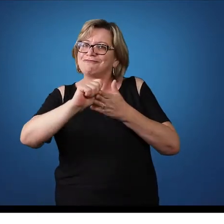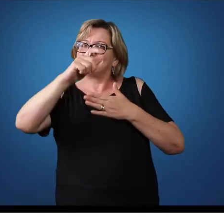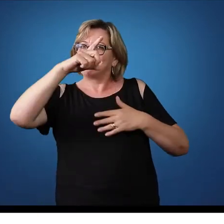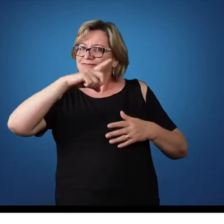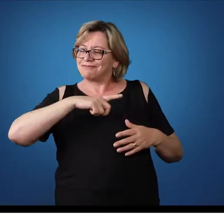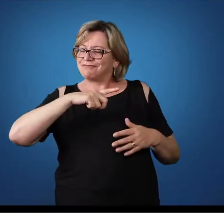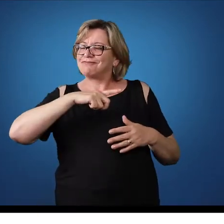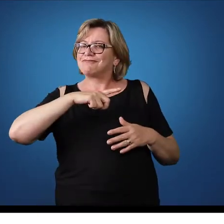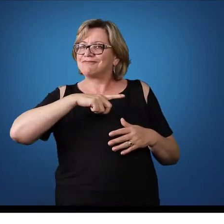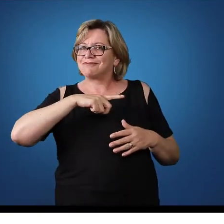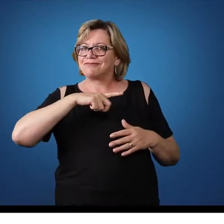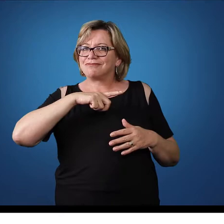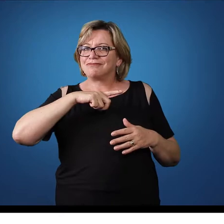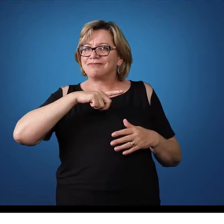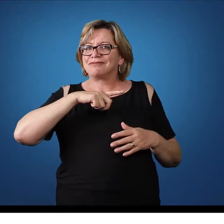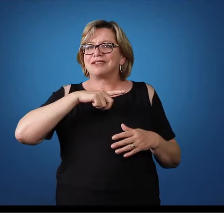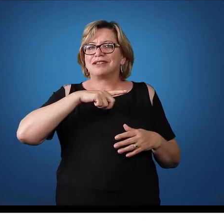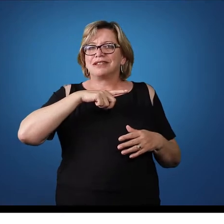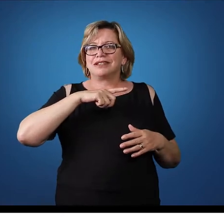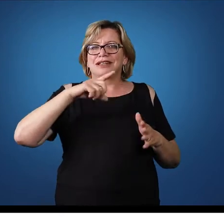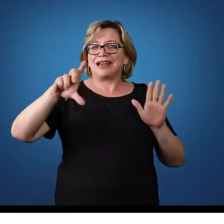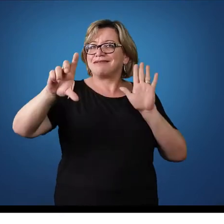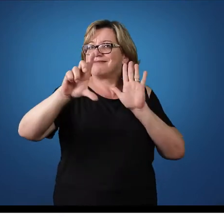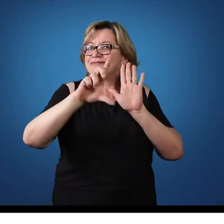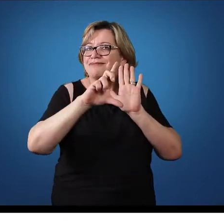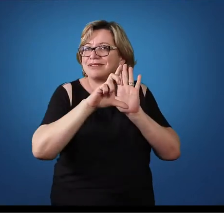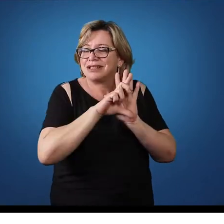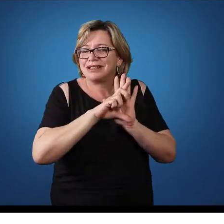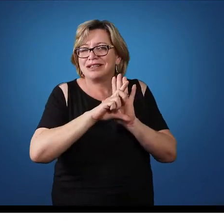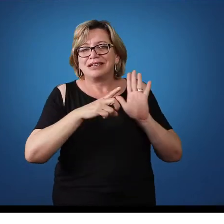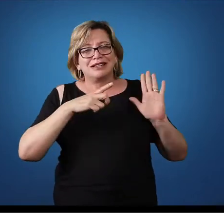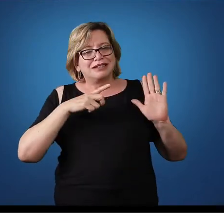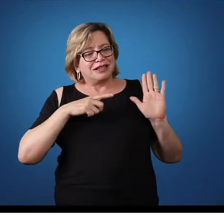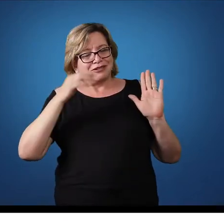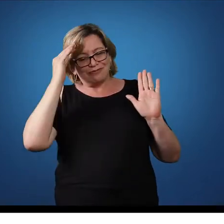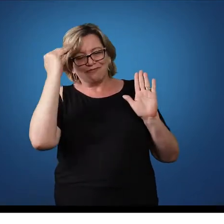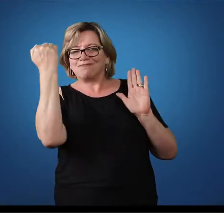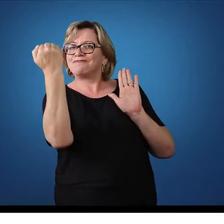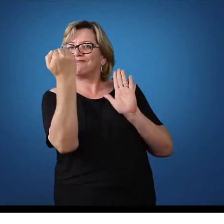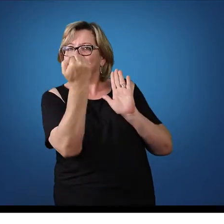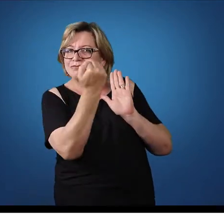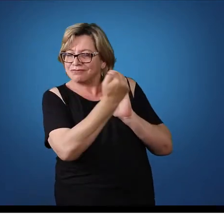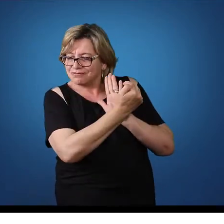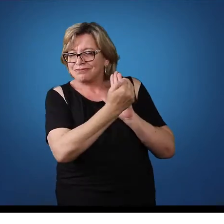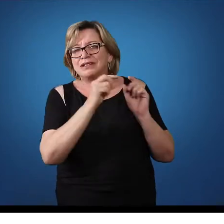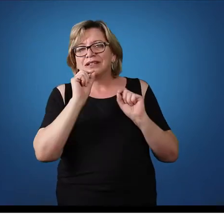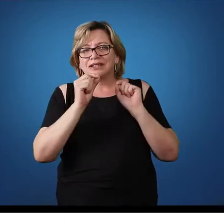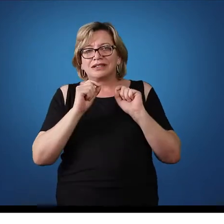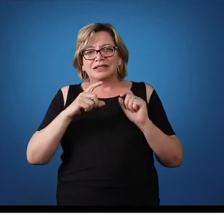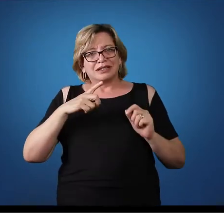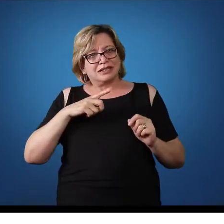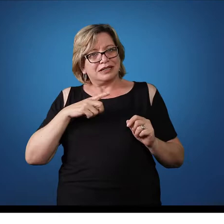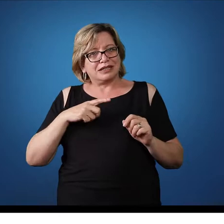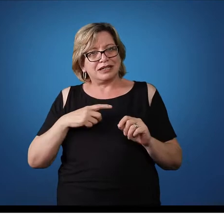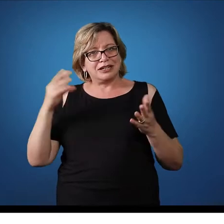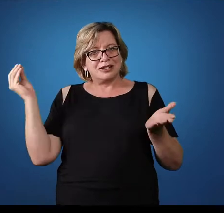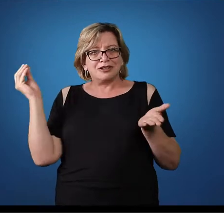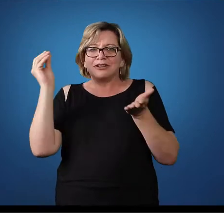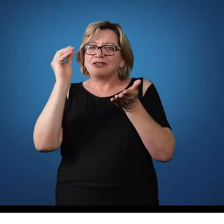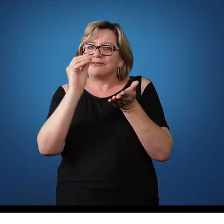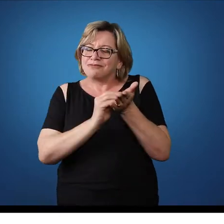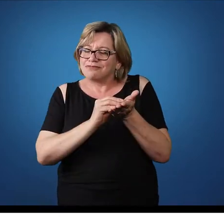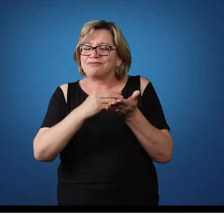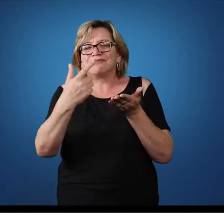qual cada uma das leis que deve ser obedecida e seguida está colocado